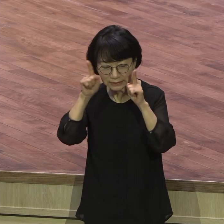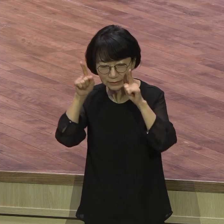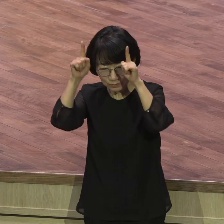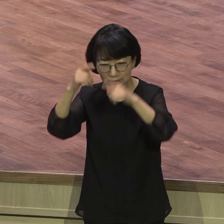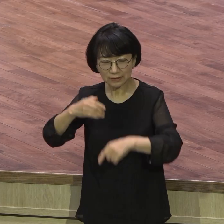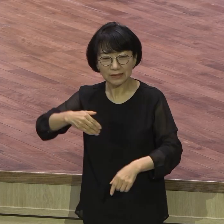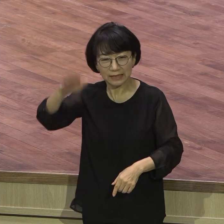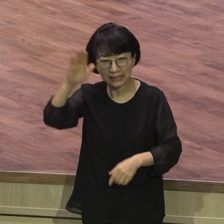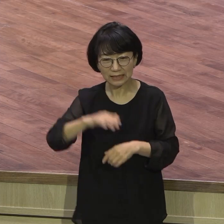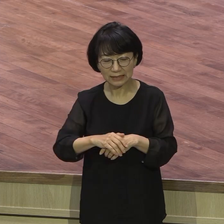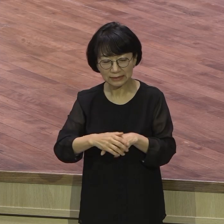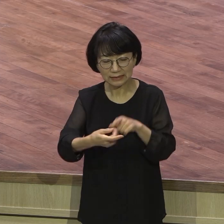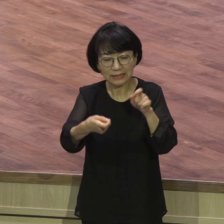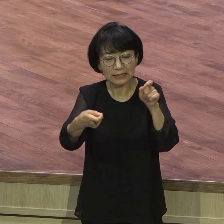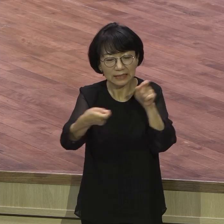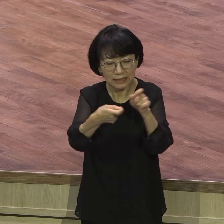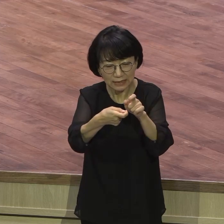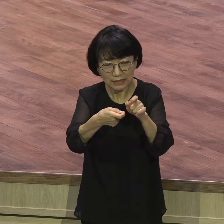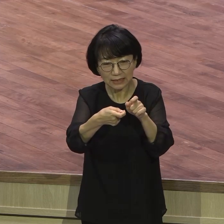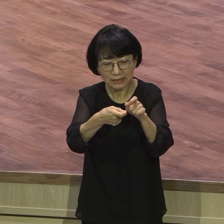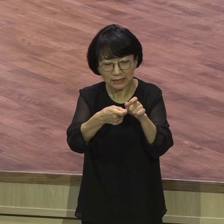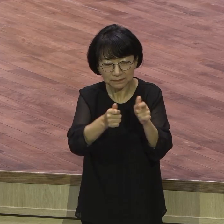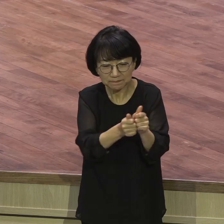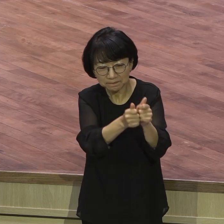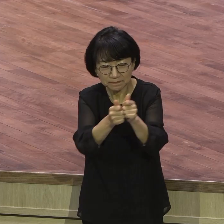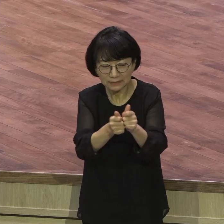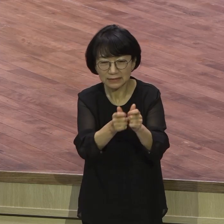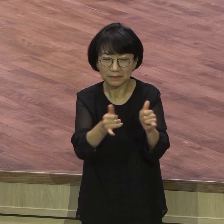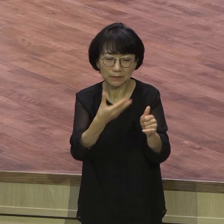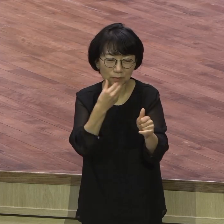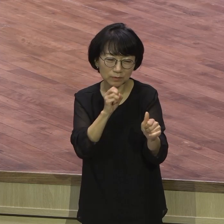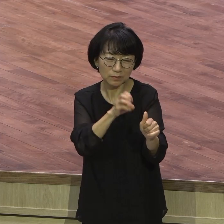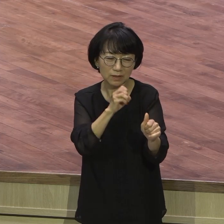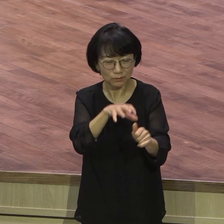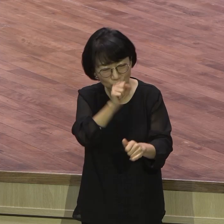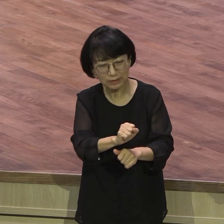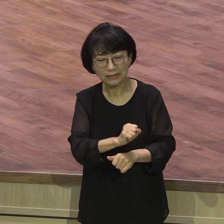그 좀 가까이 있는 사람들이 좀 제대로 좀 복음을 전해주지.